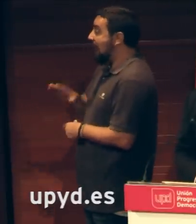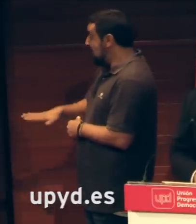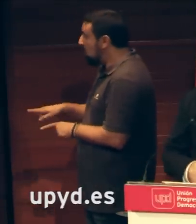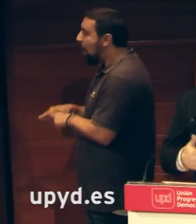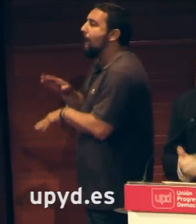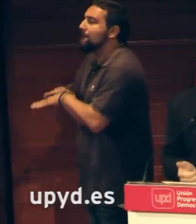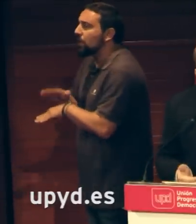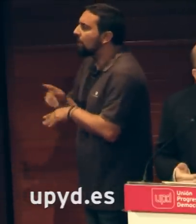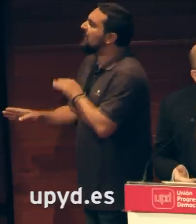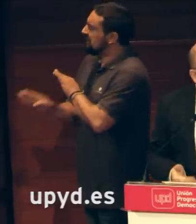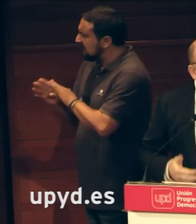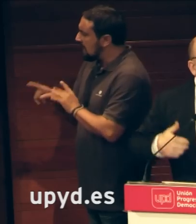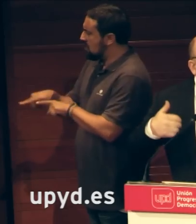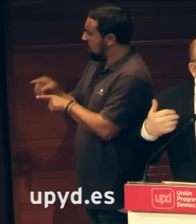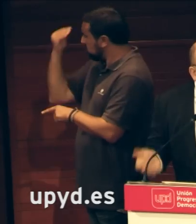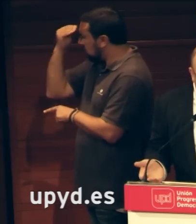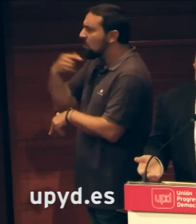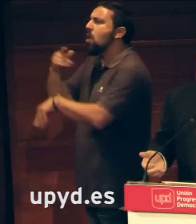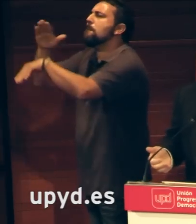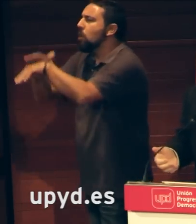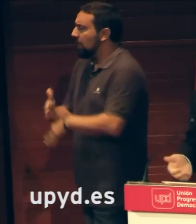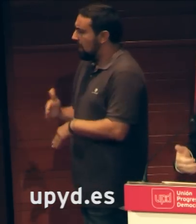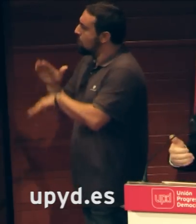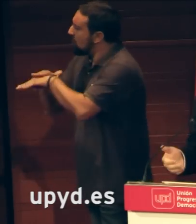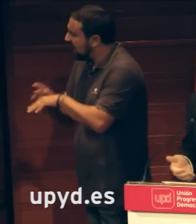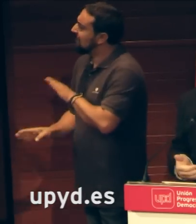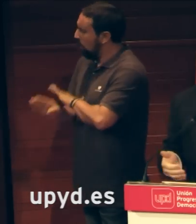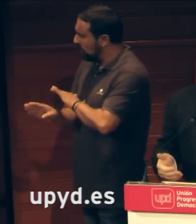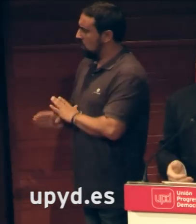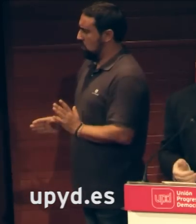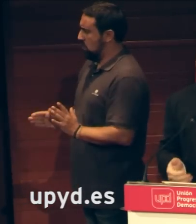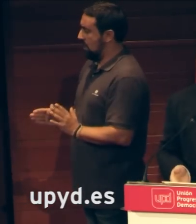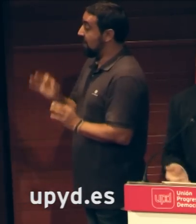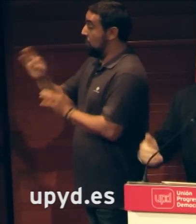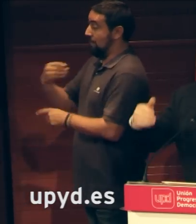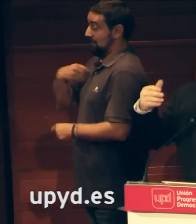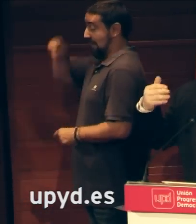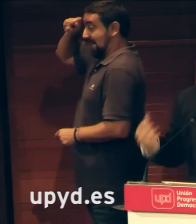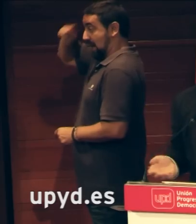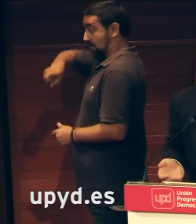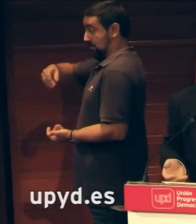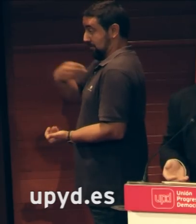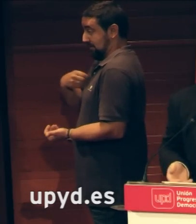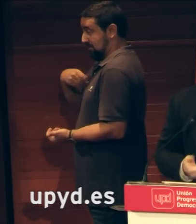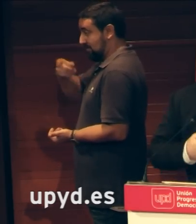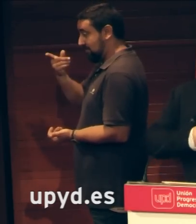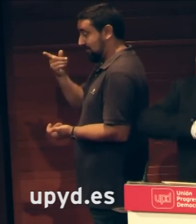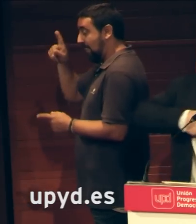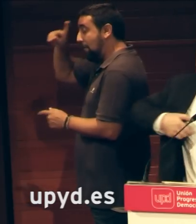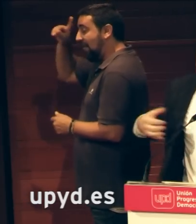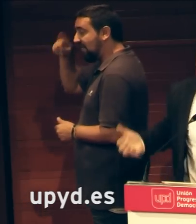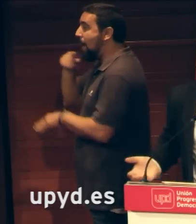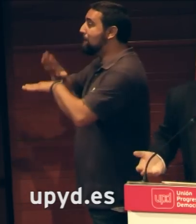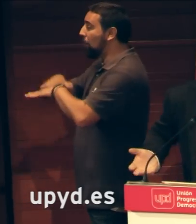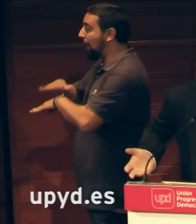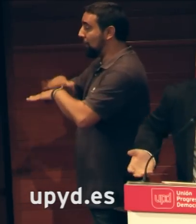que sigáis preguntando por qué, como hace Mourinho, ¿no? ¿Mas por qué? ¿Es porque